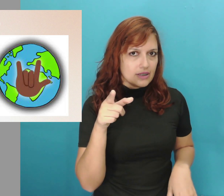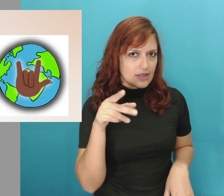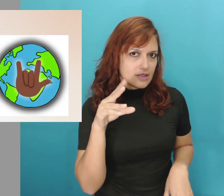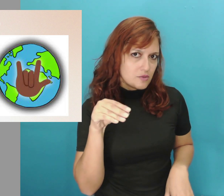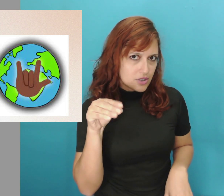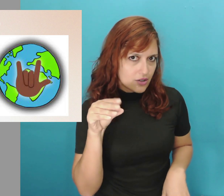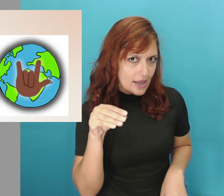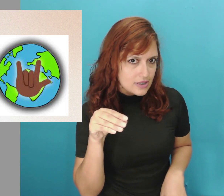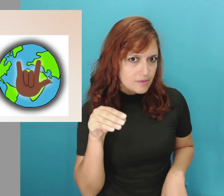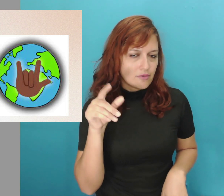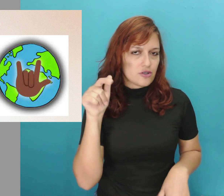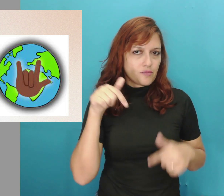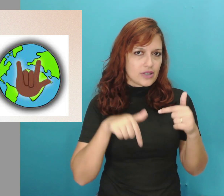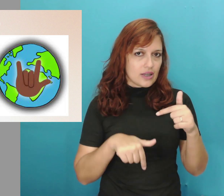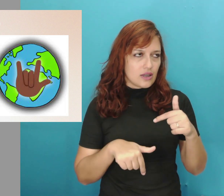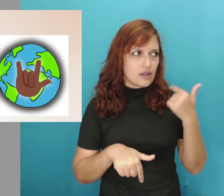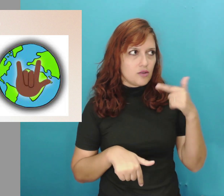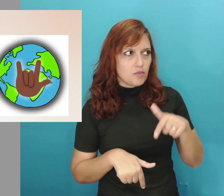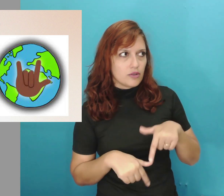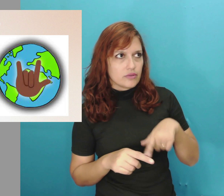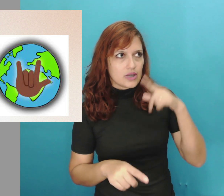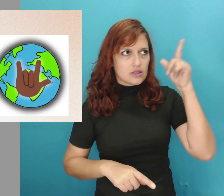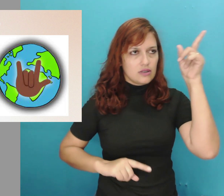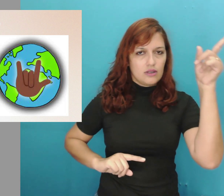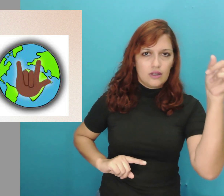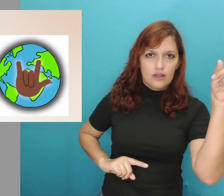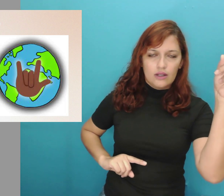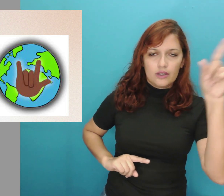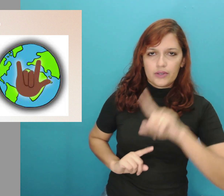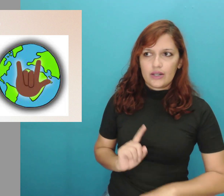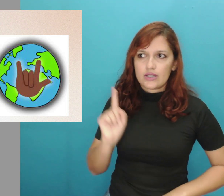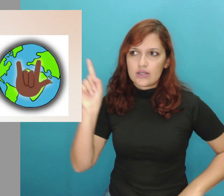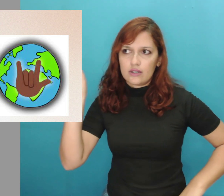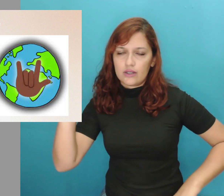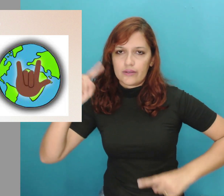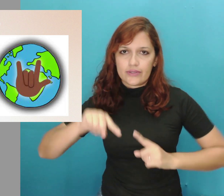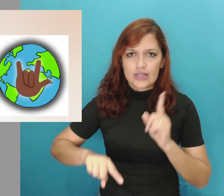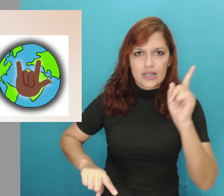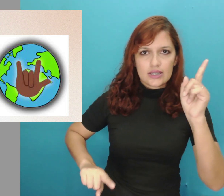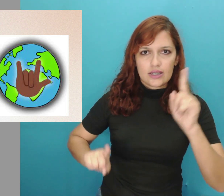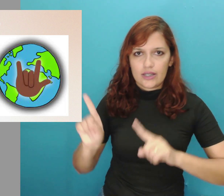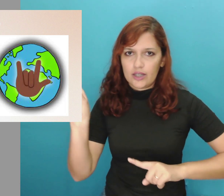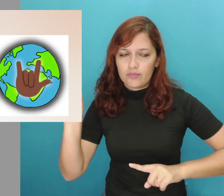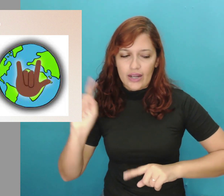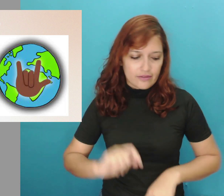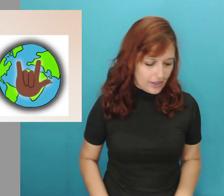às línguas orais? Nós temos aqui a língua portuguesa, língua inglesa, língua francesa e por aí vai.